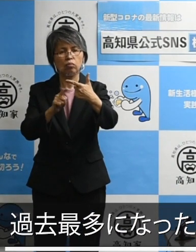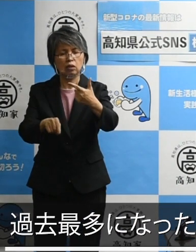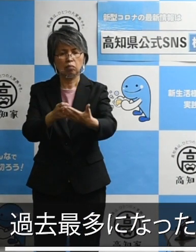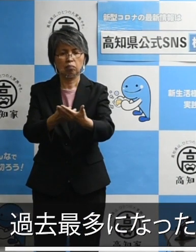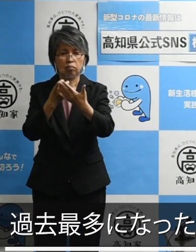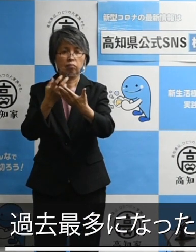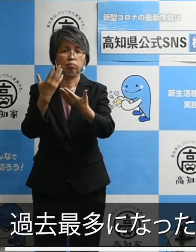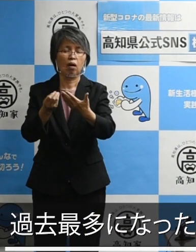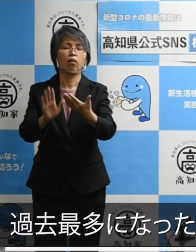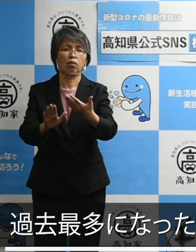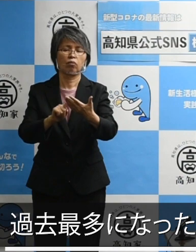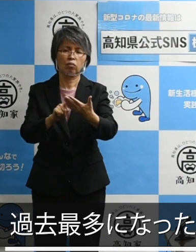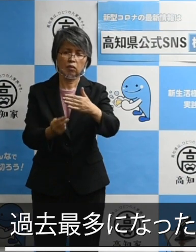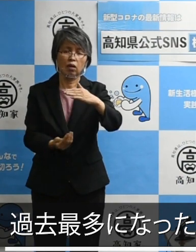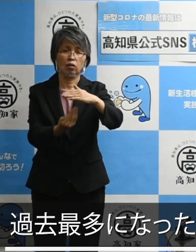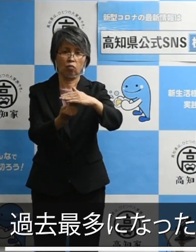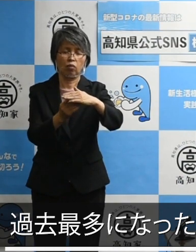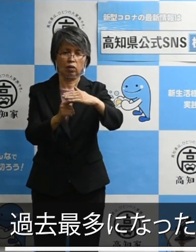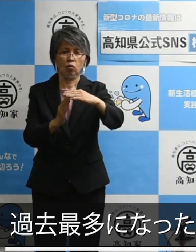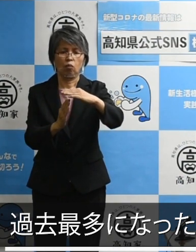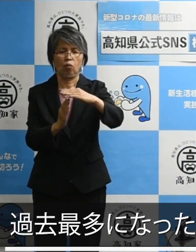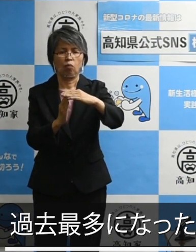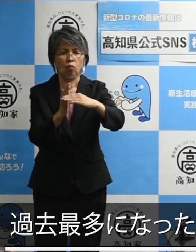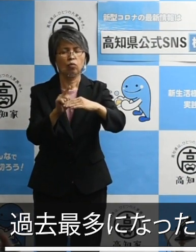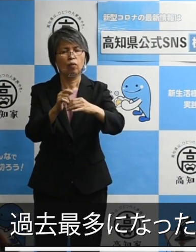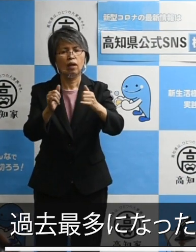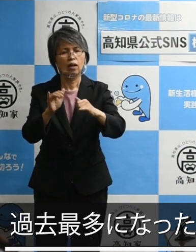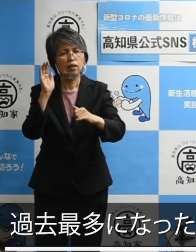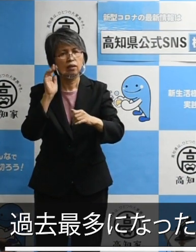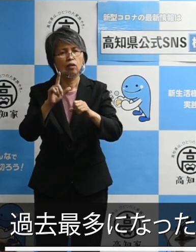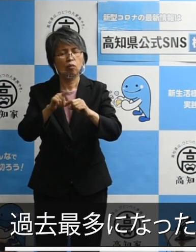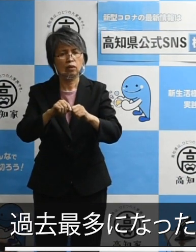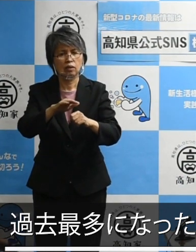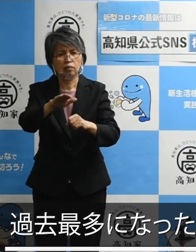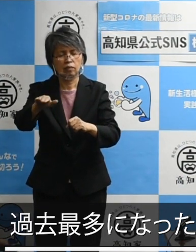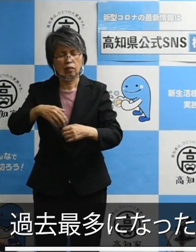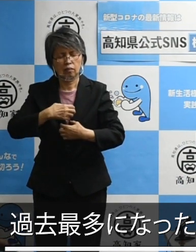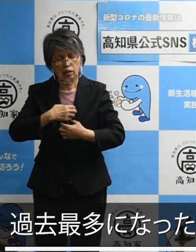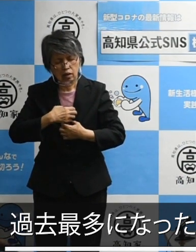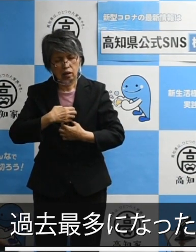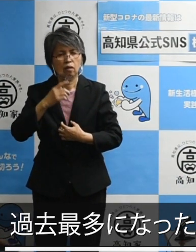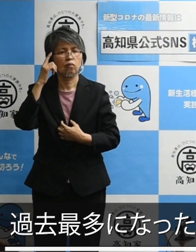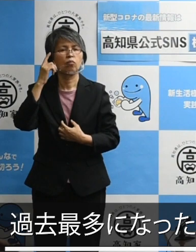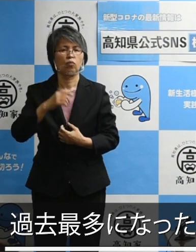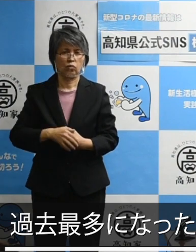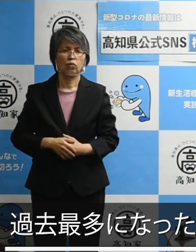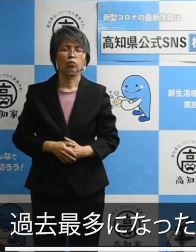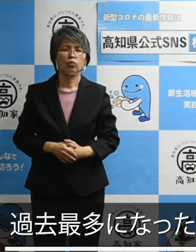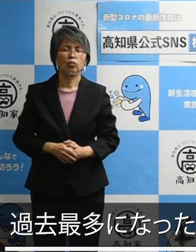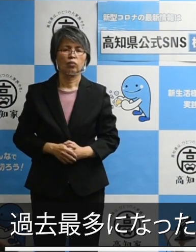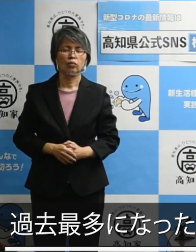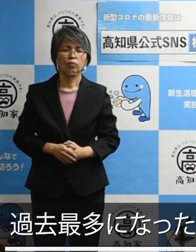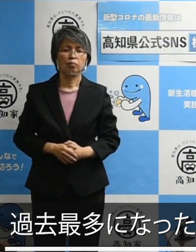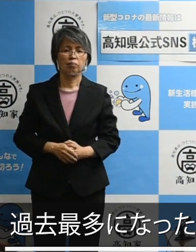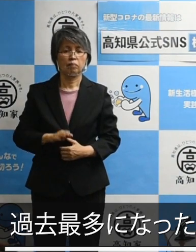、この数字をお聞きになりますと県民の皆さんも大変ご心配をされるであろう。また